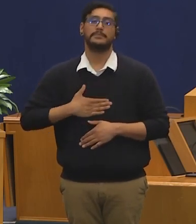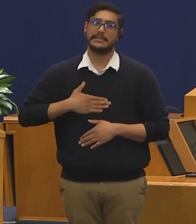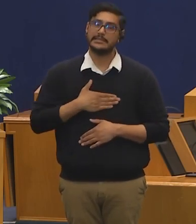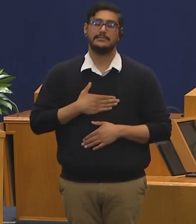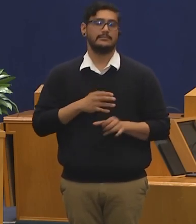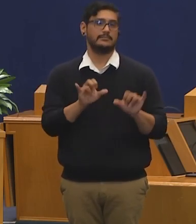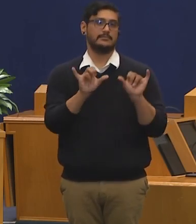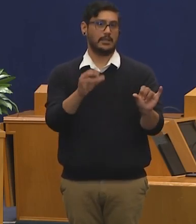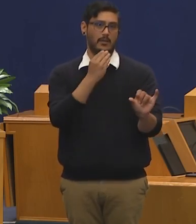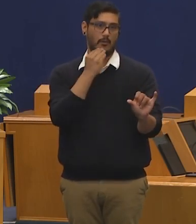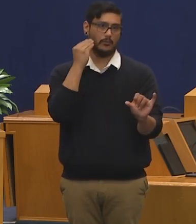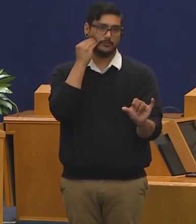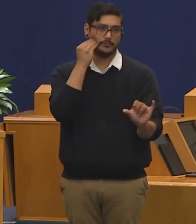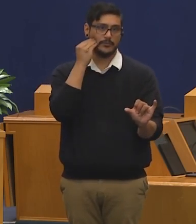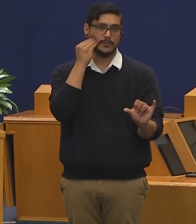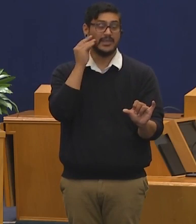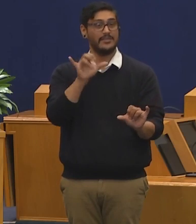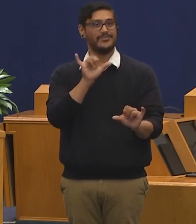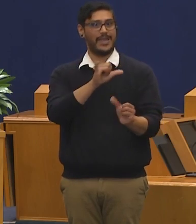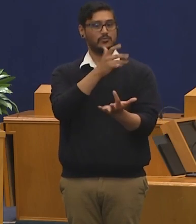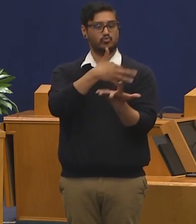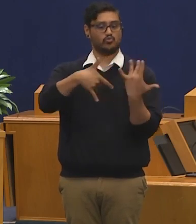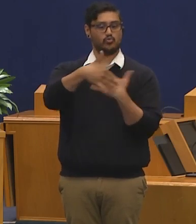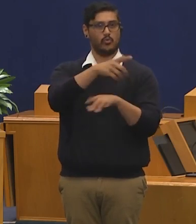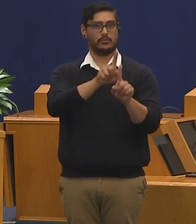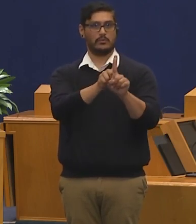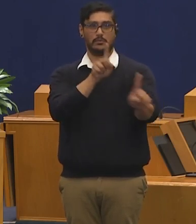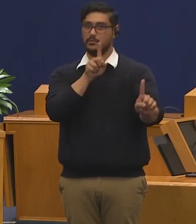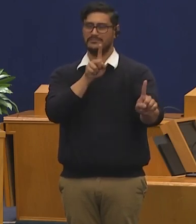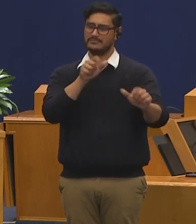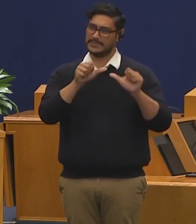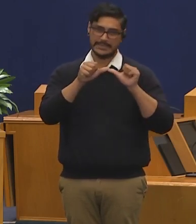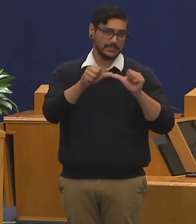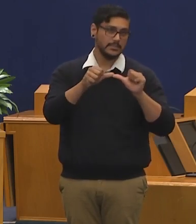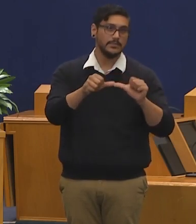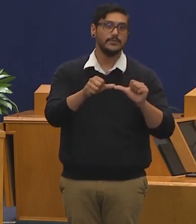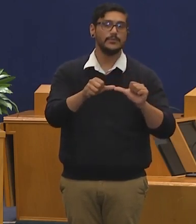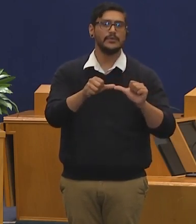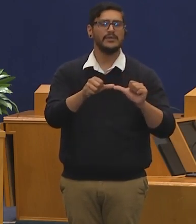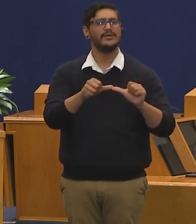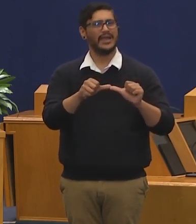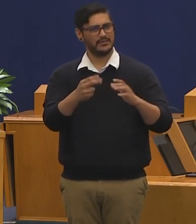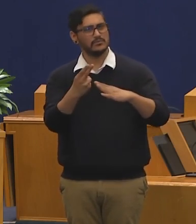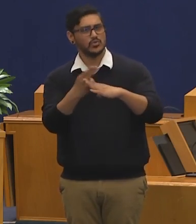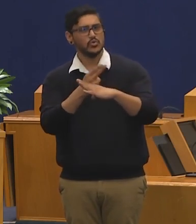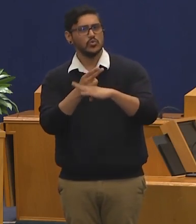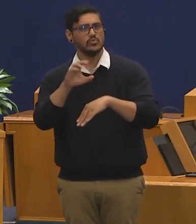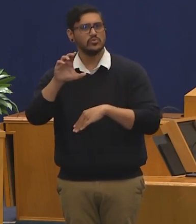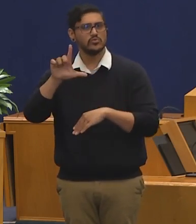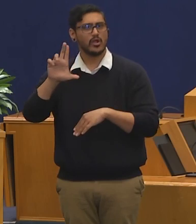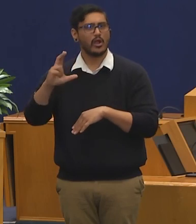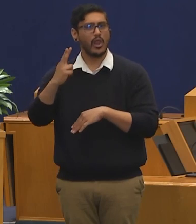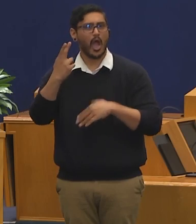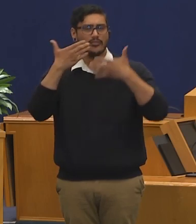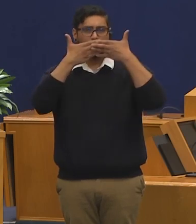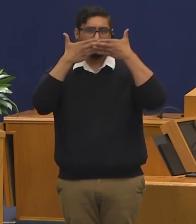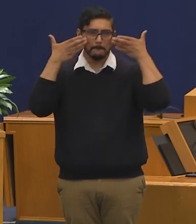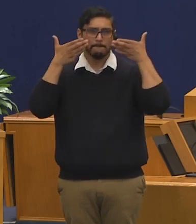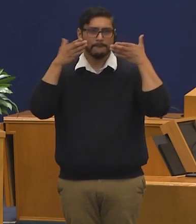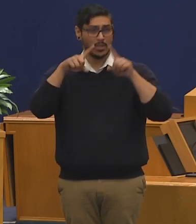en casa, practique el distanciamiento físico y usas una máscara de tela para la cara cuando